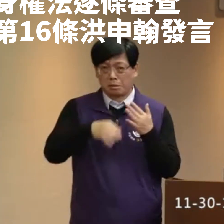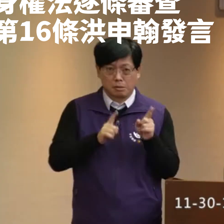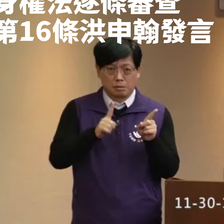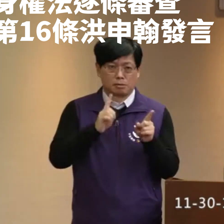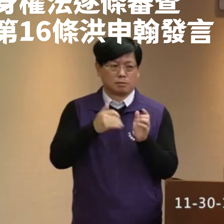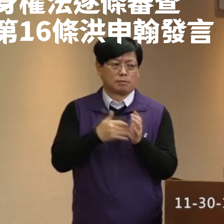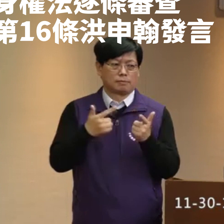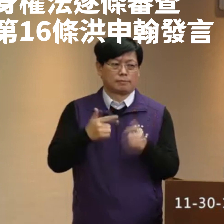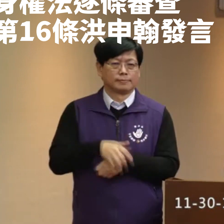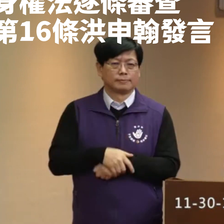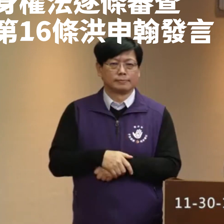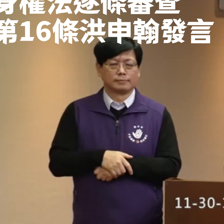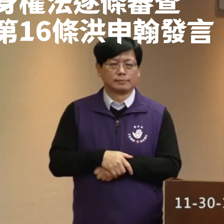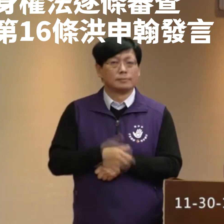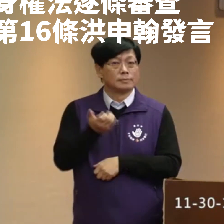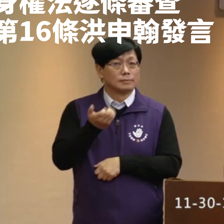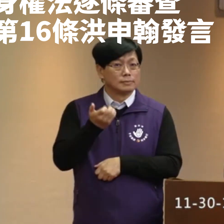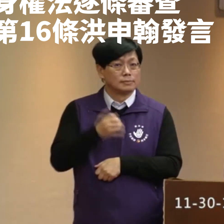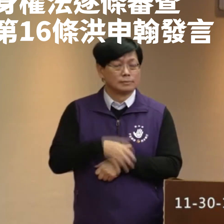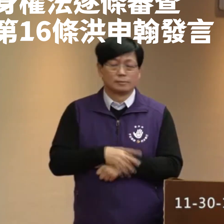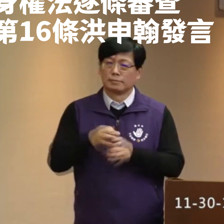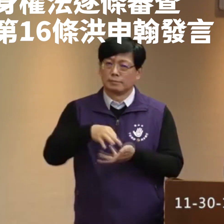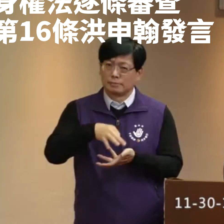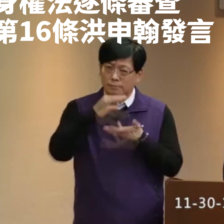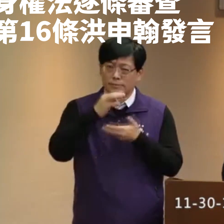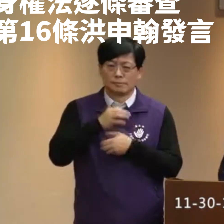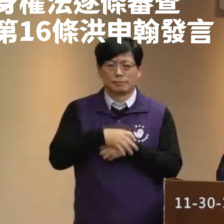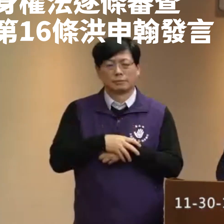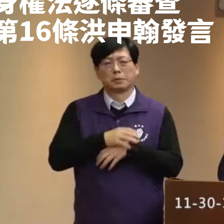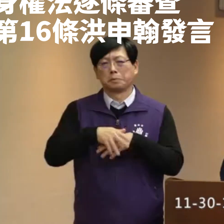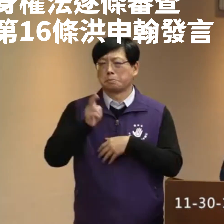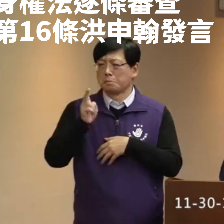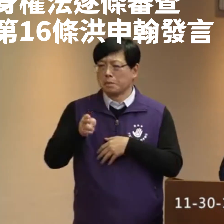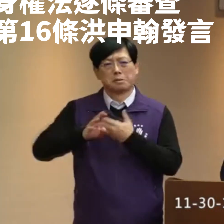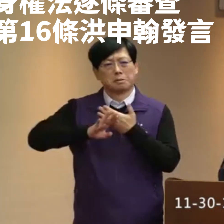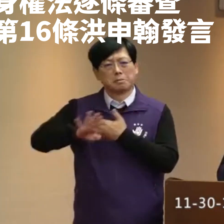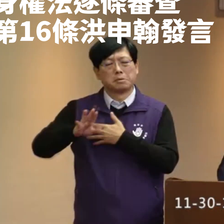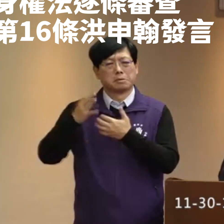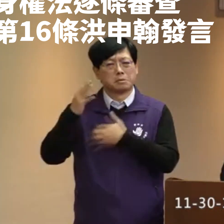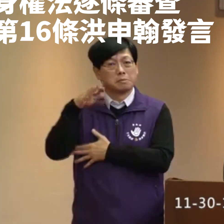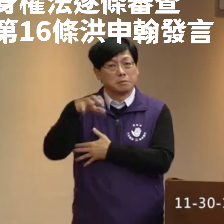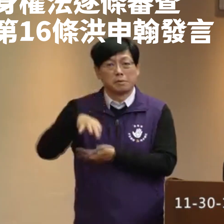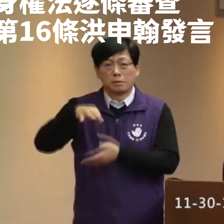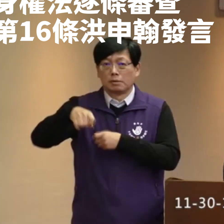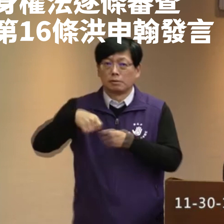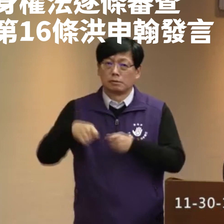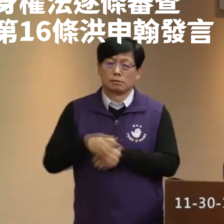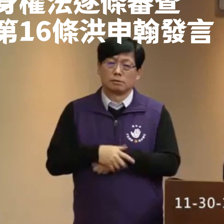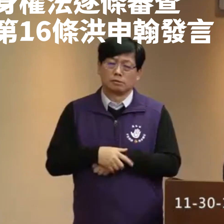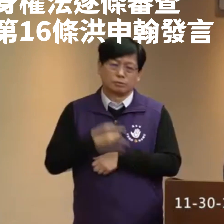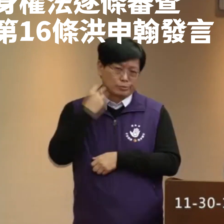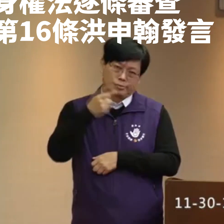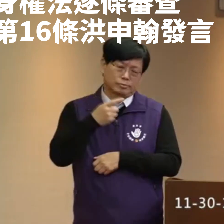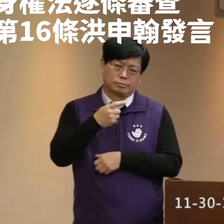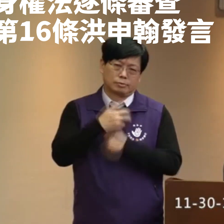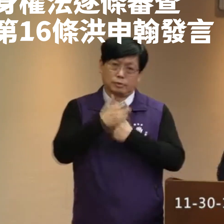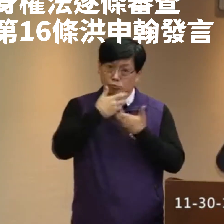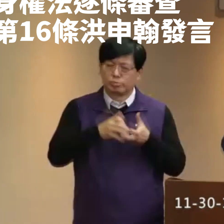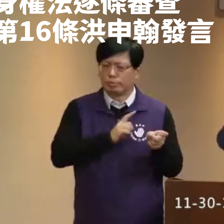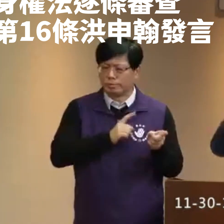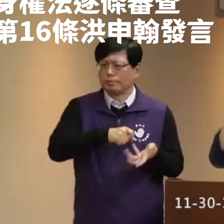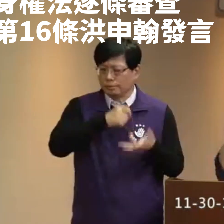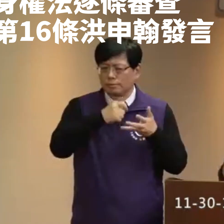而已。所以刚刚讲到说会要求其他部会要提出计划，我觉得是卫福部应该提